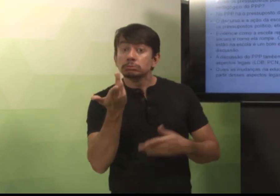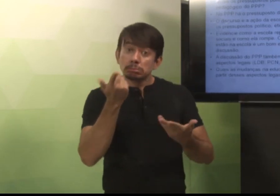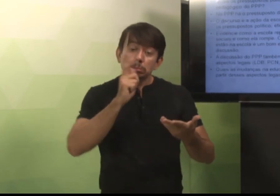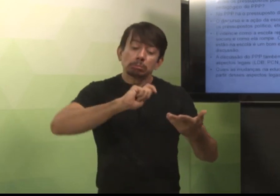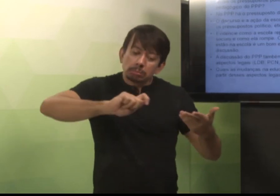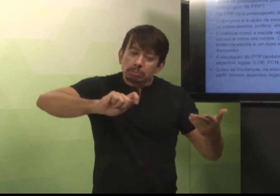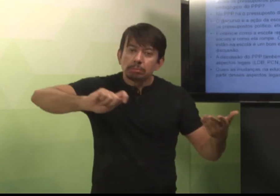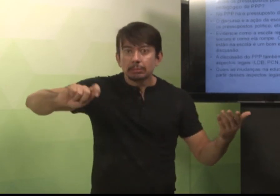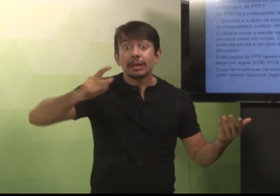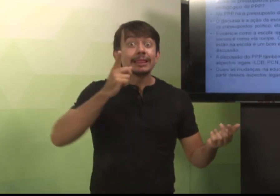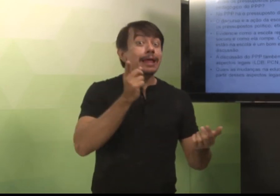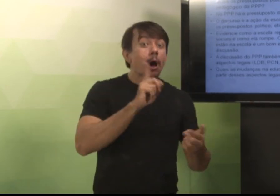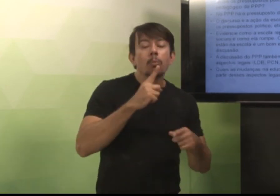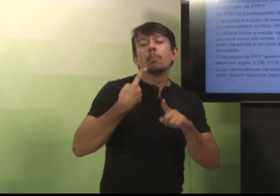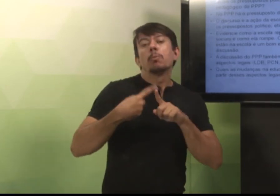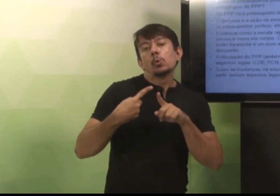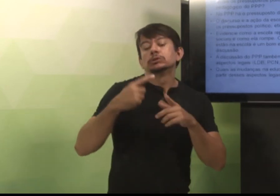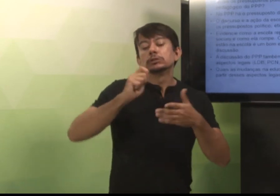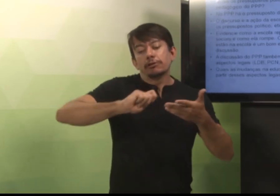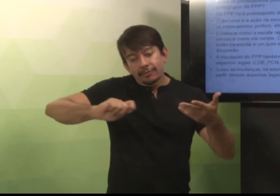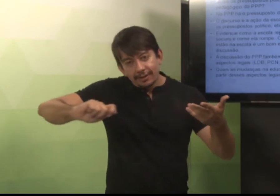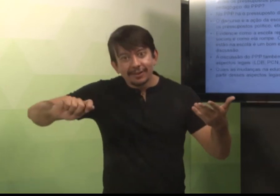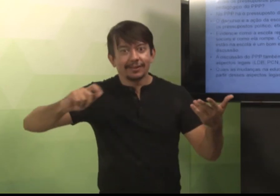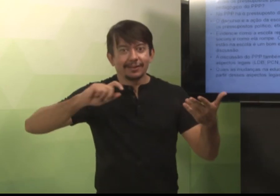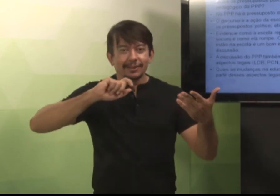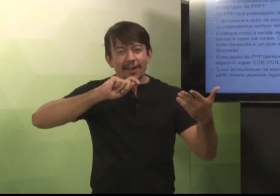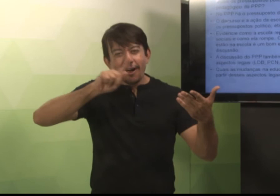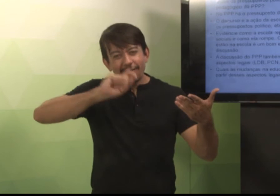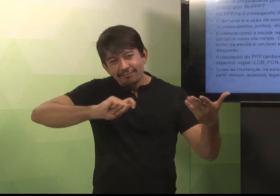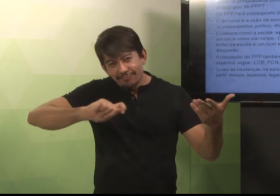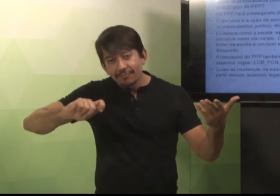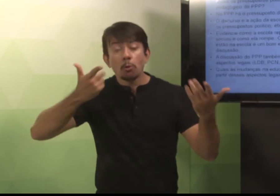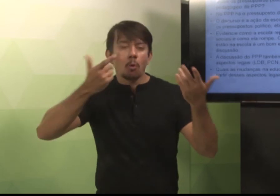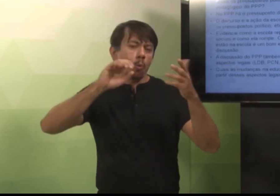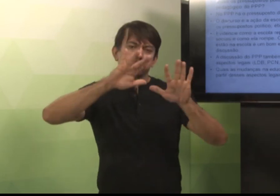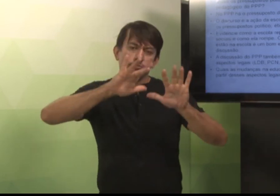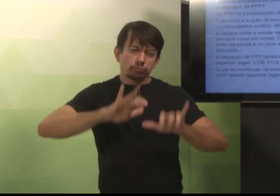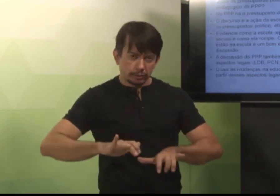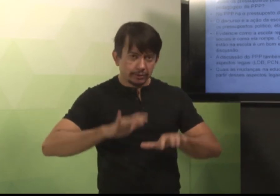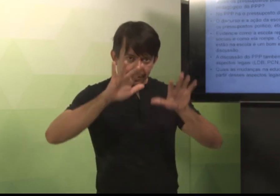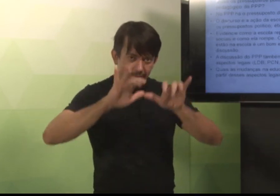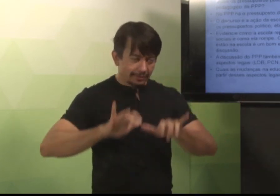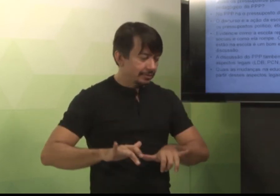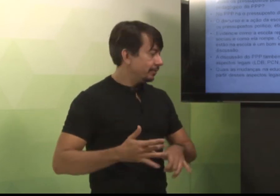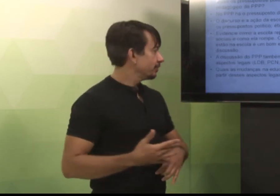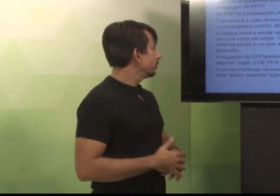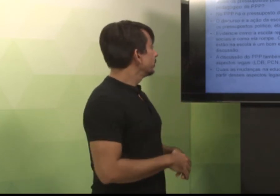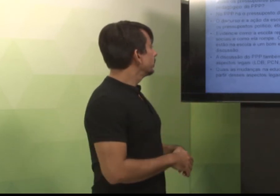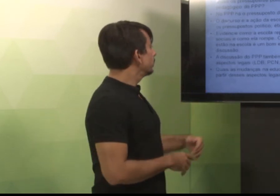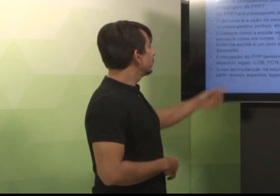No PPP consta as diferenças culturais desse contexto escolar? Então, você pode fazer essa